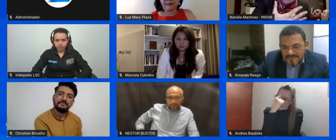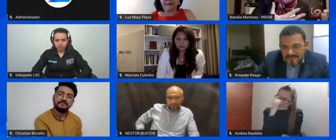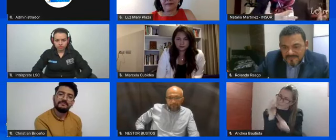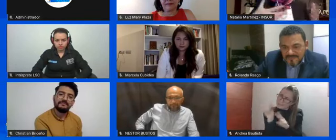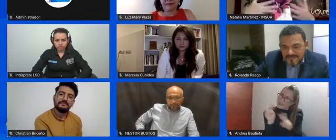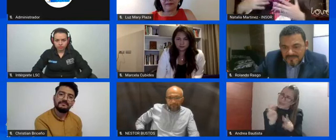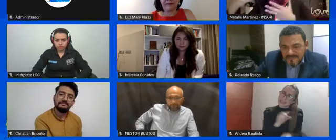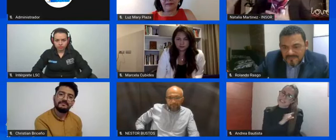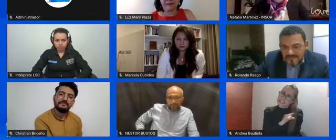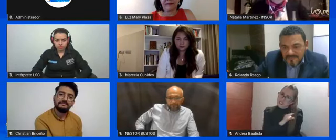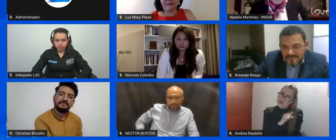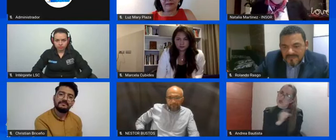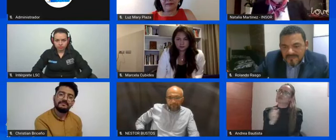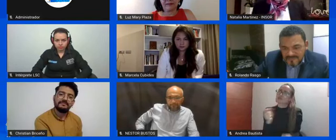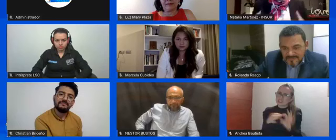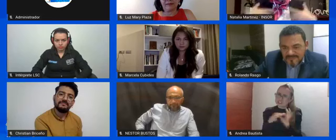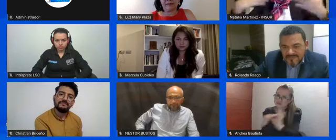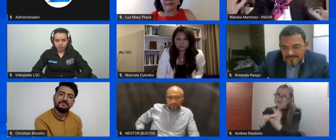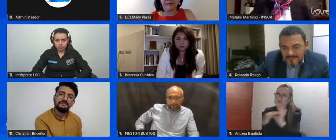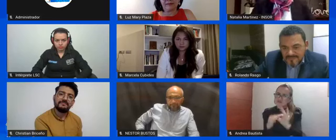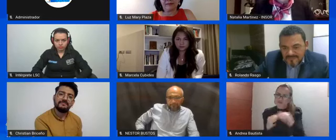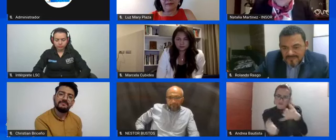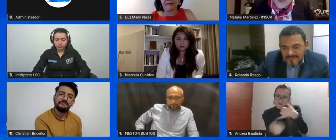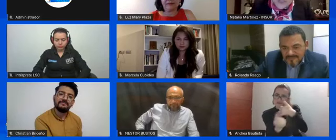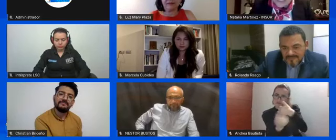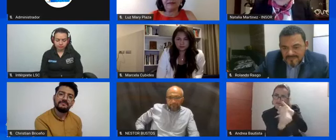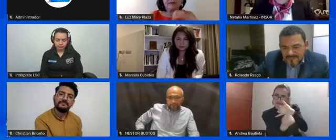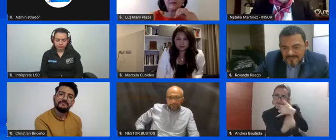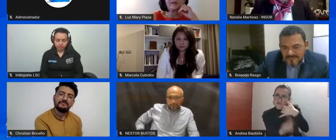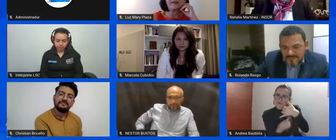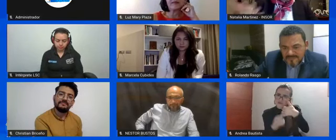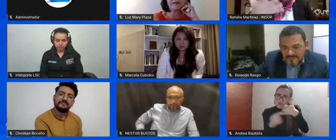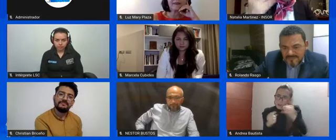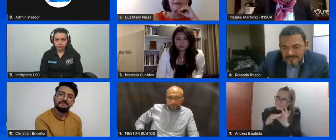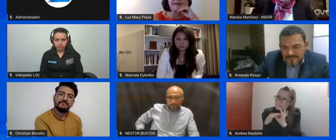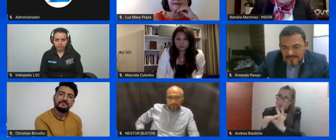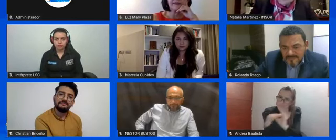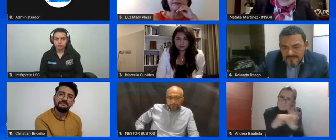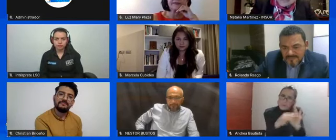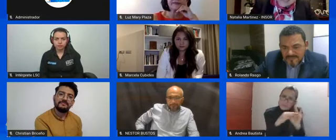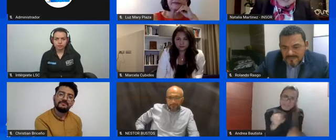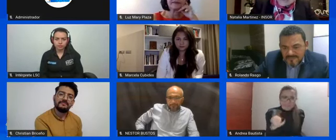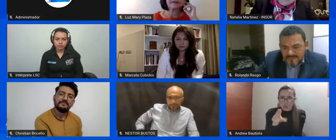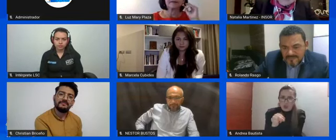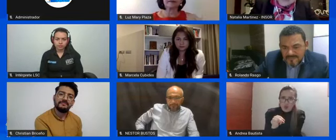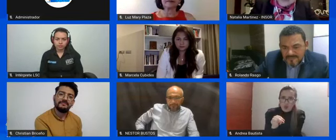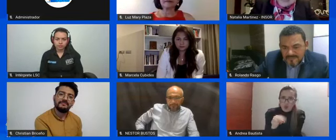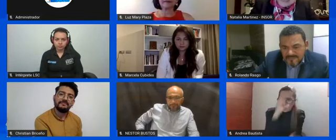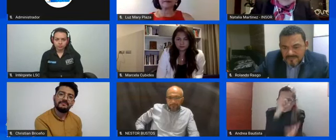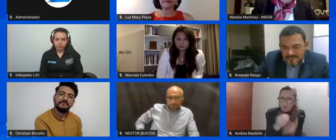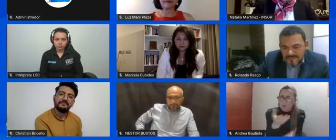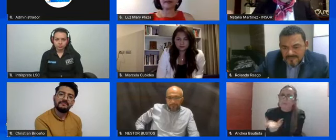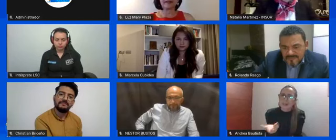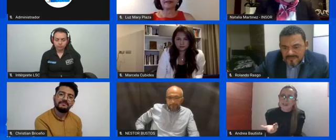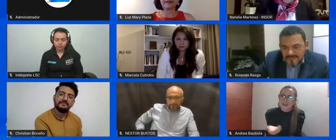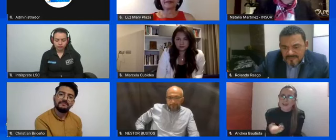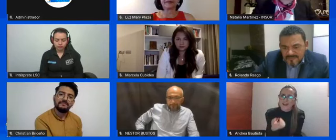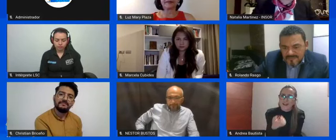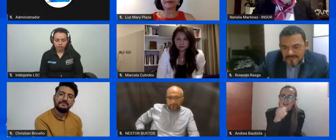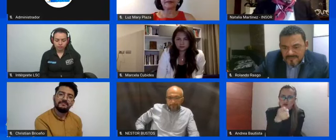más cercano? ¿Estamos más cercanos a los territorios? ¿Cómo nos ven en otras regiones en las que tú tienes, digamos, mucho más trabajo